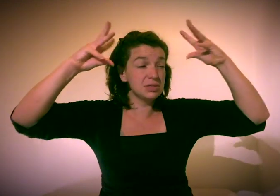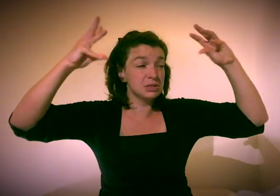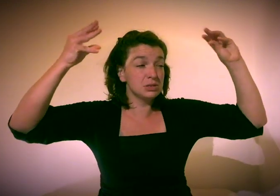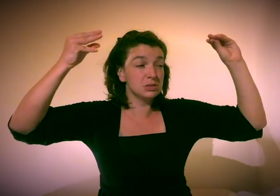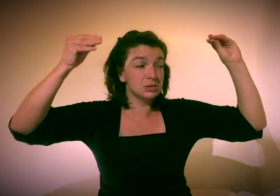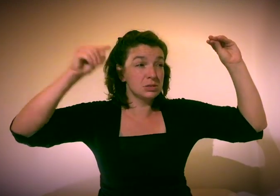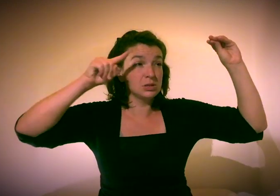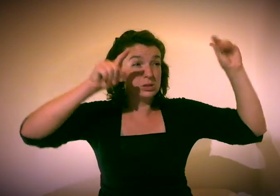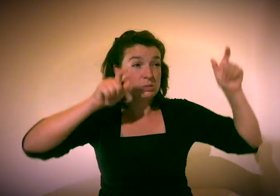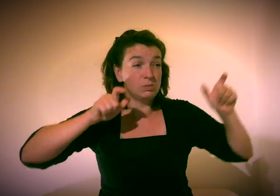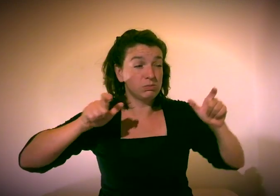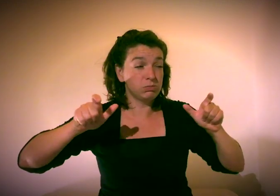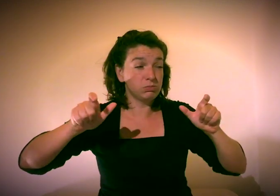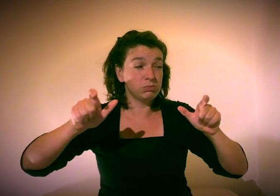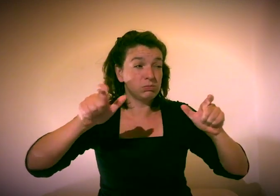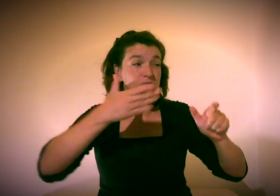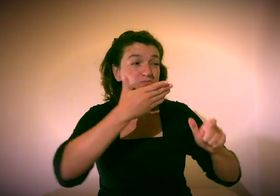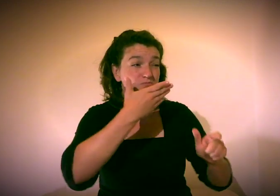nous rentrerons. »